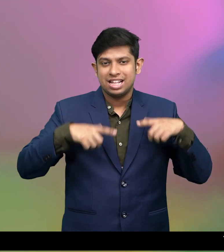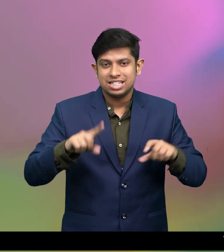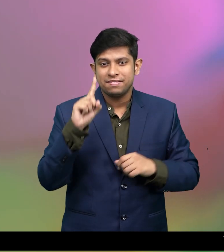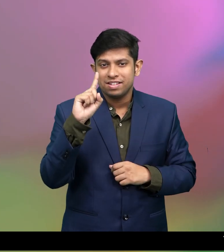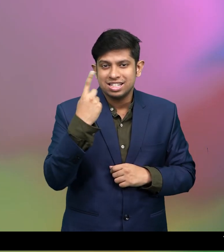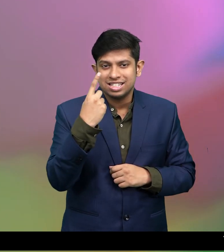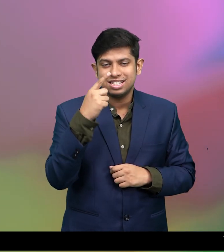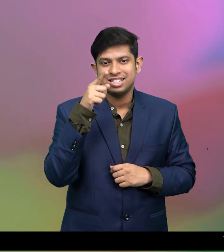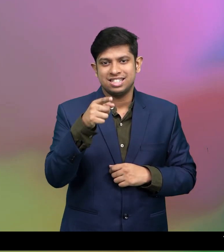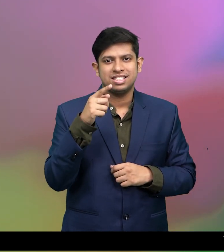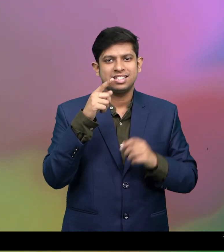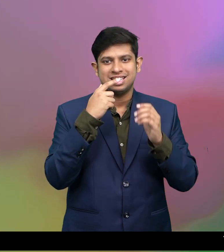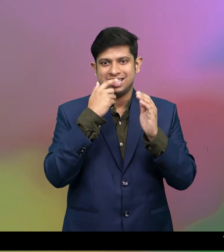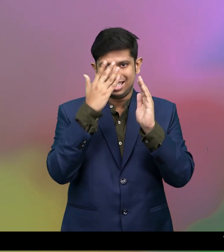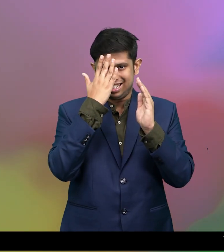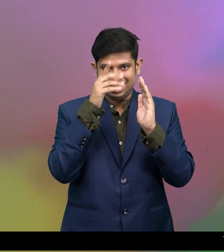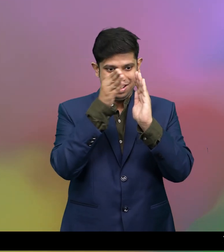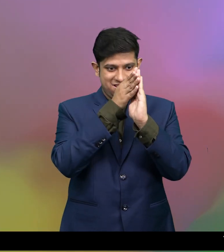उत्तल आरसा